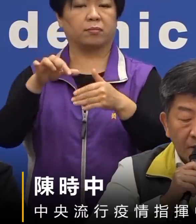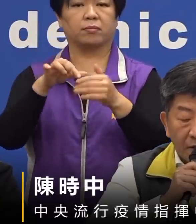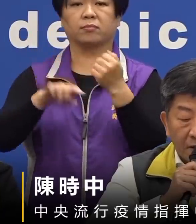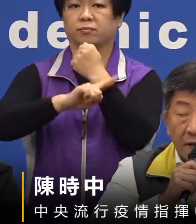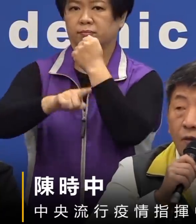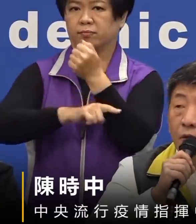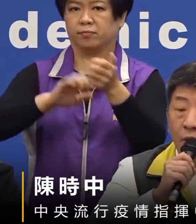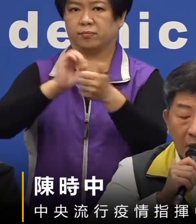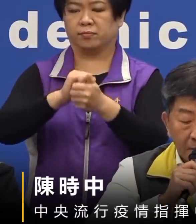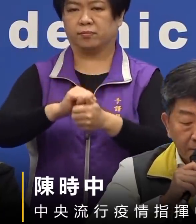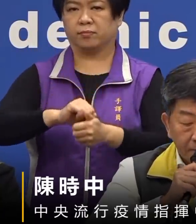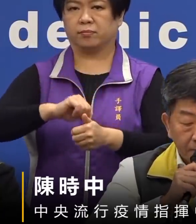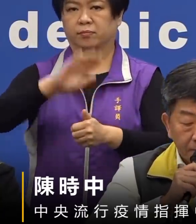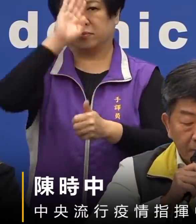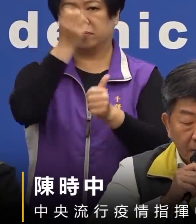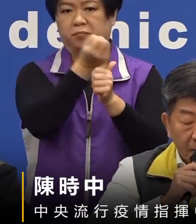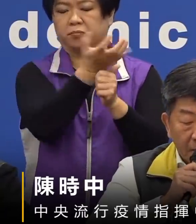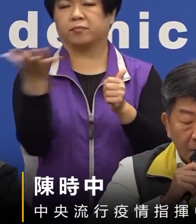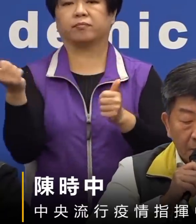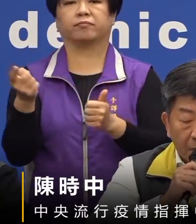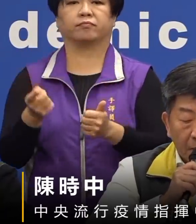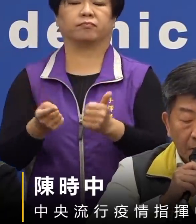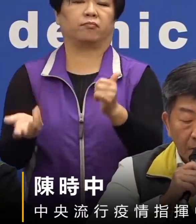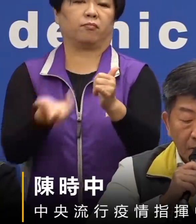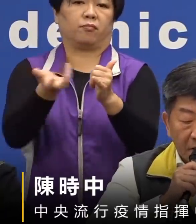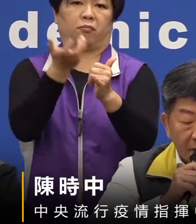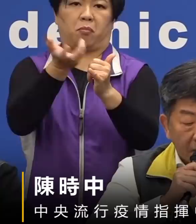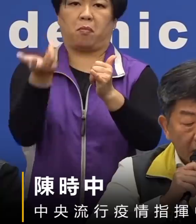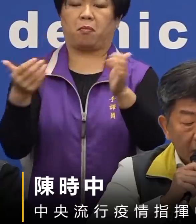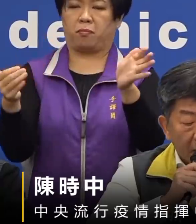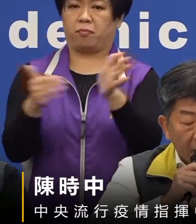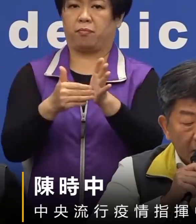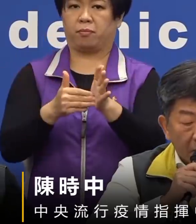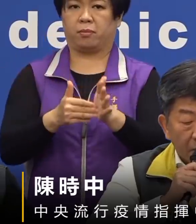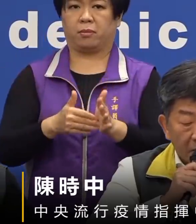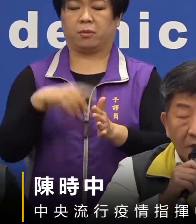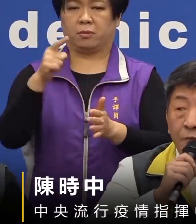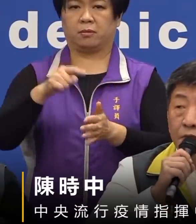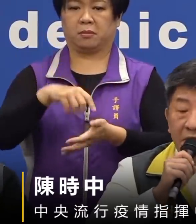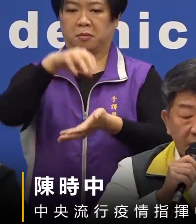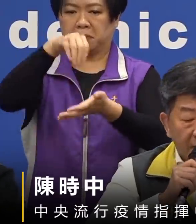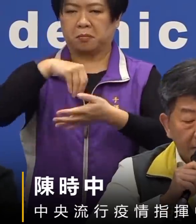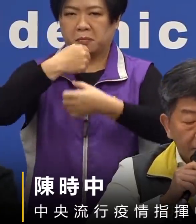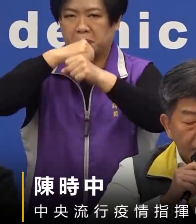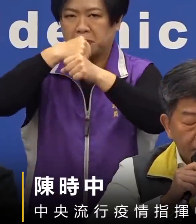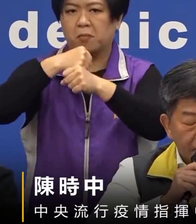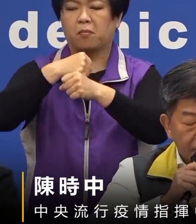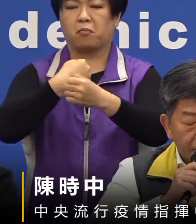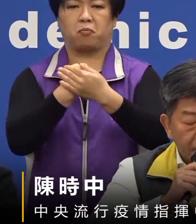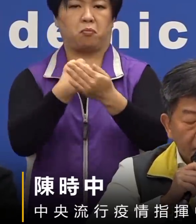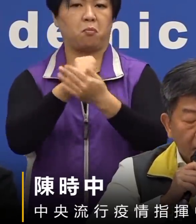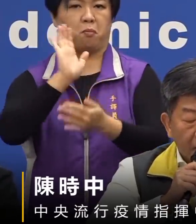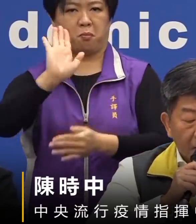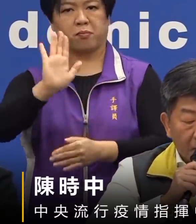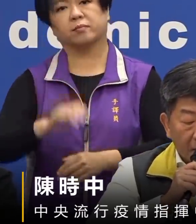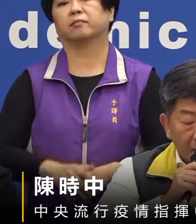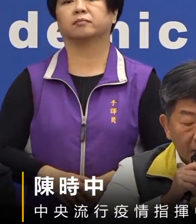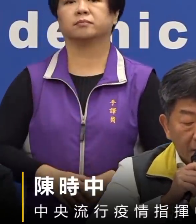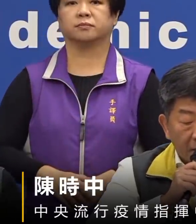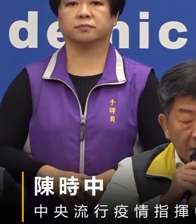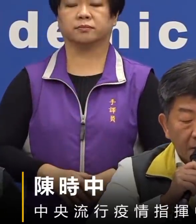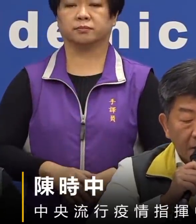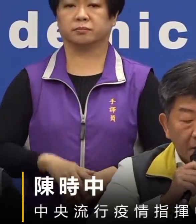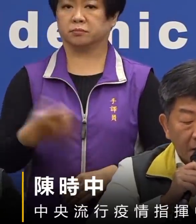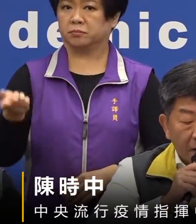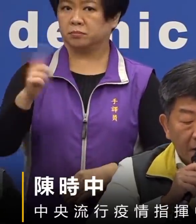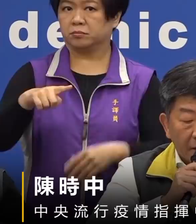病规定进行火化，并保留检体，以供进一步检验。那第